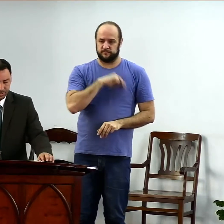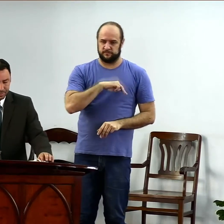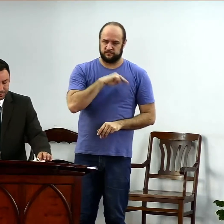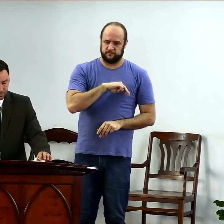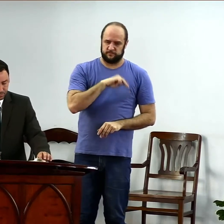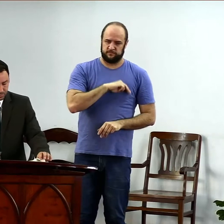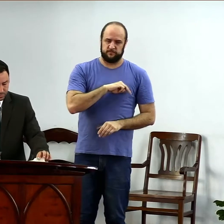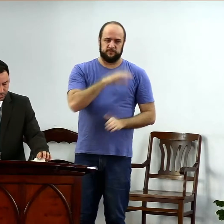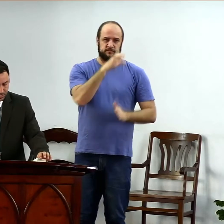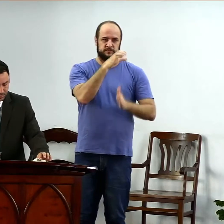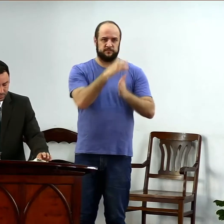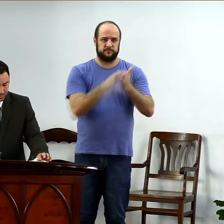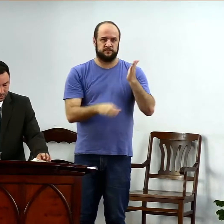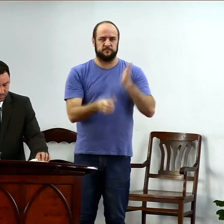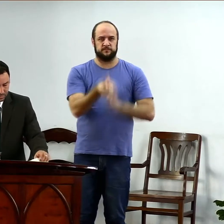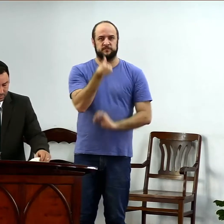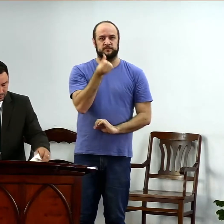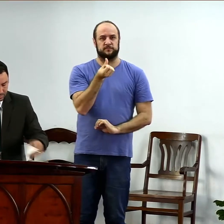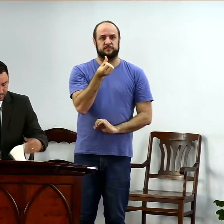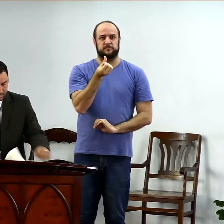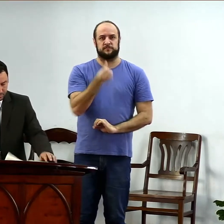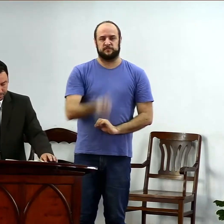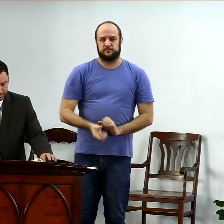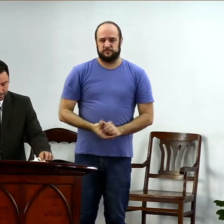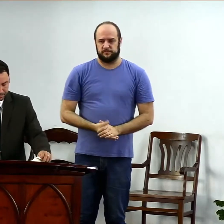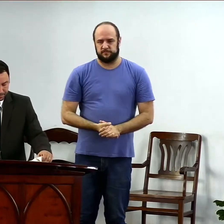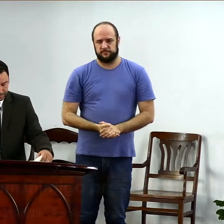no seu capítulo 6.